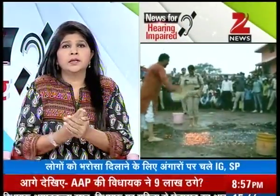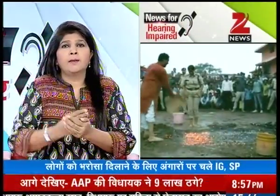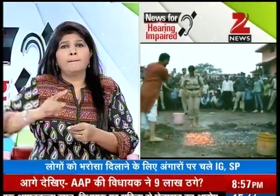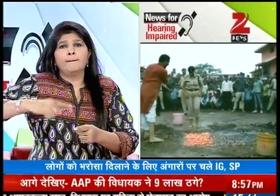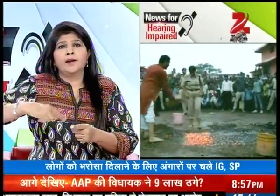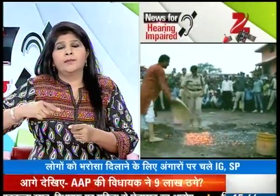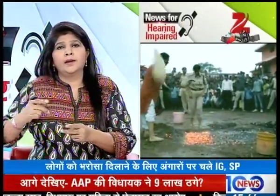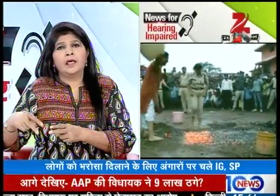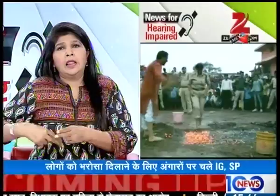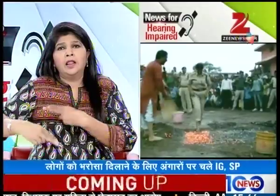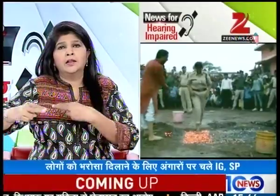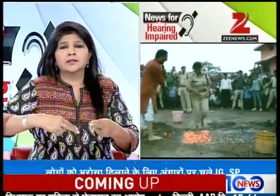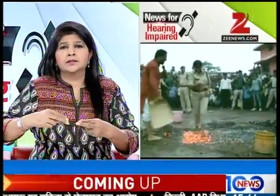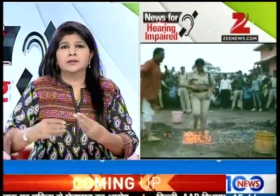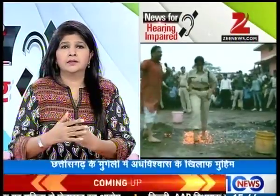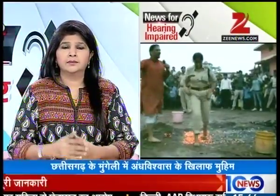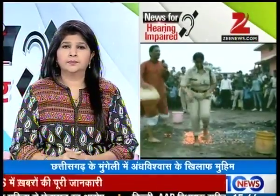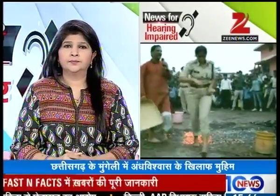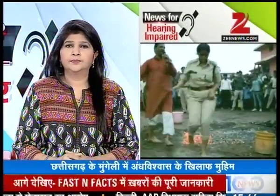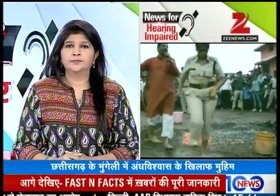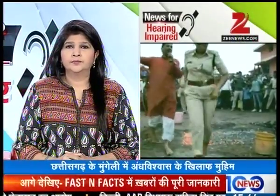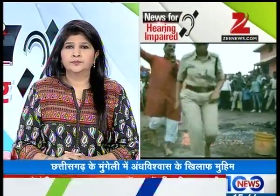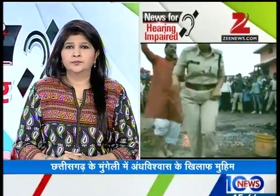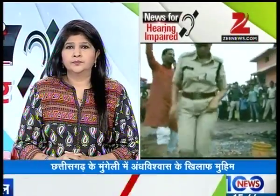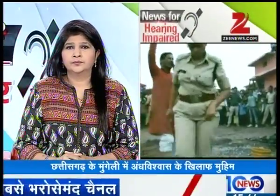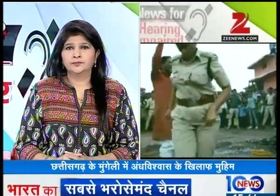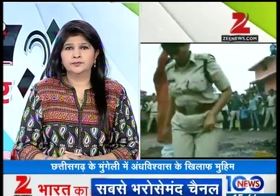स्कूली बच्चे भी बारी बारी से अंगारों पर से गुजरे।